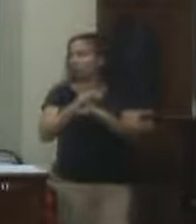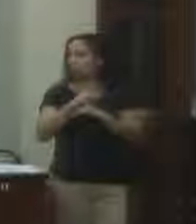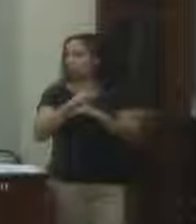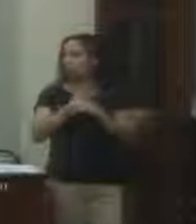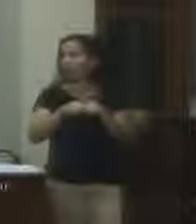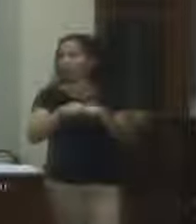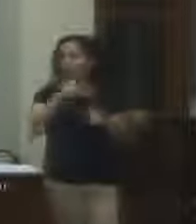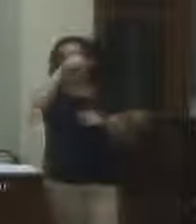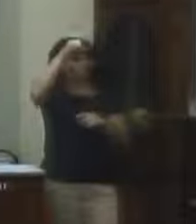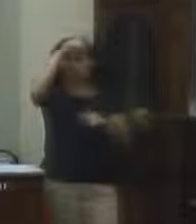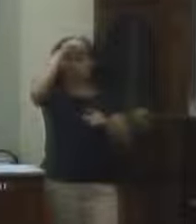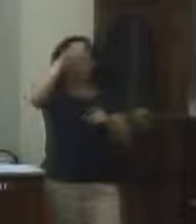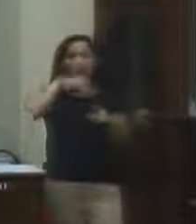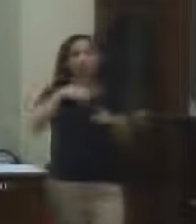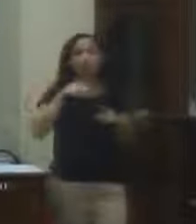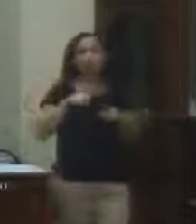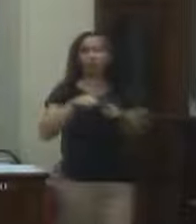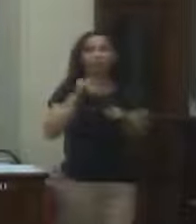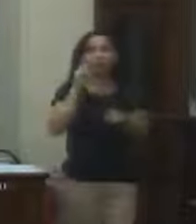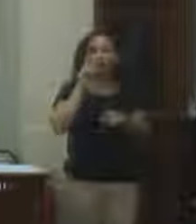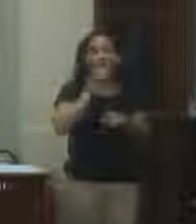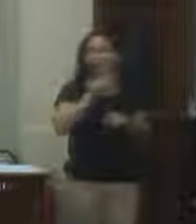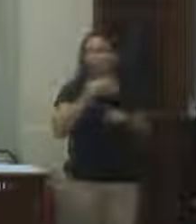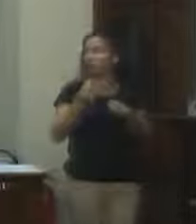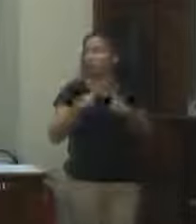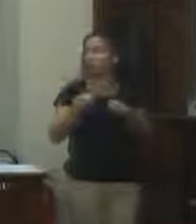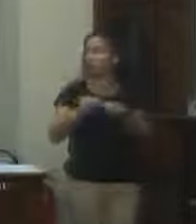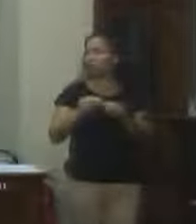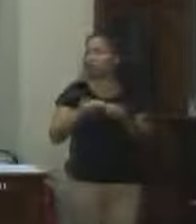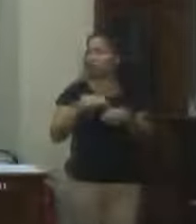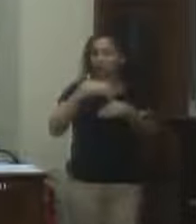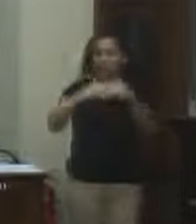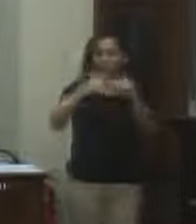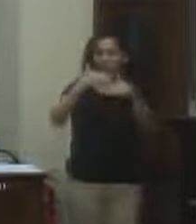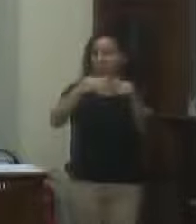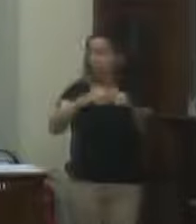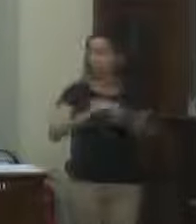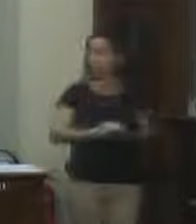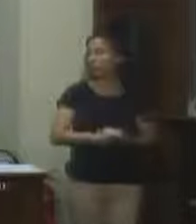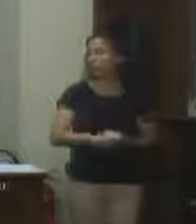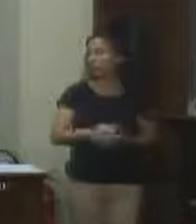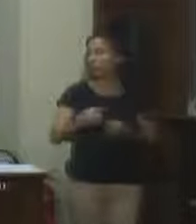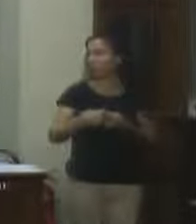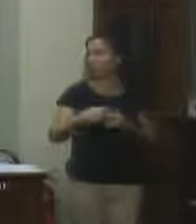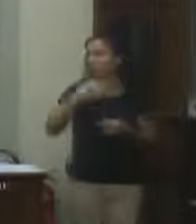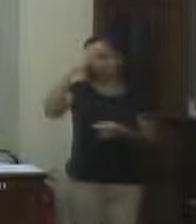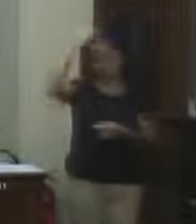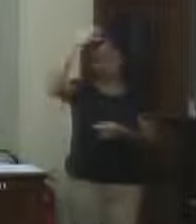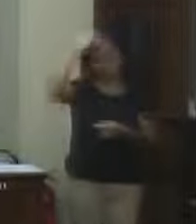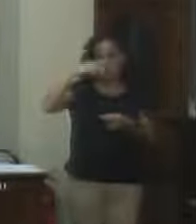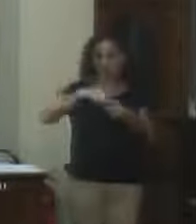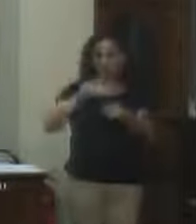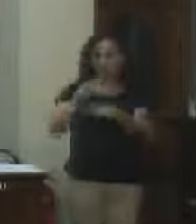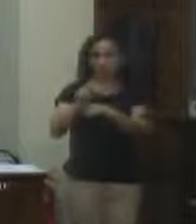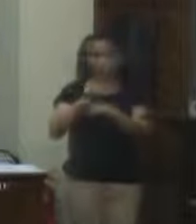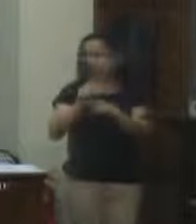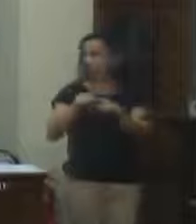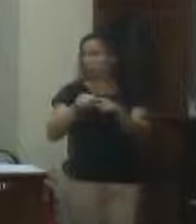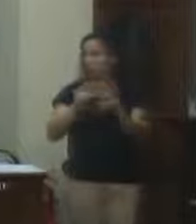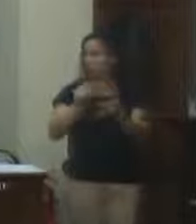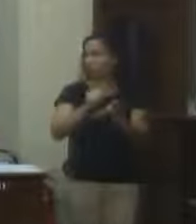eu fui olhando, Glória, e fui vendo não por culpa de vocês, mas